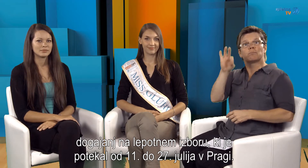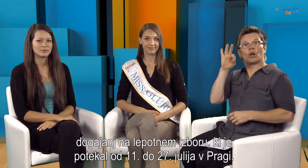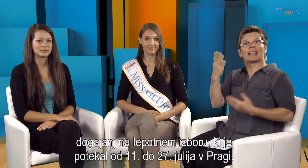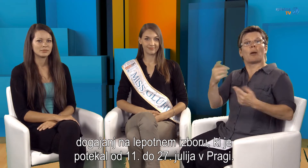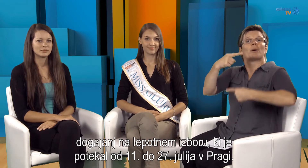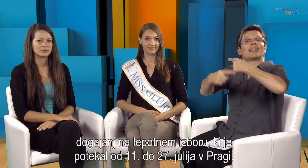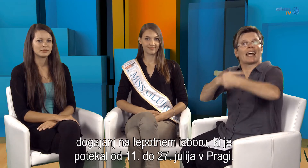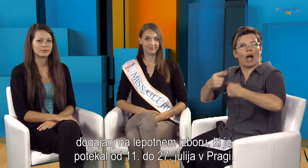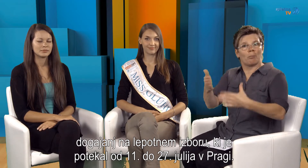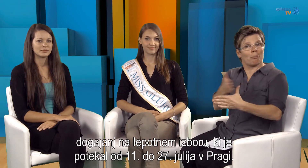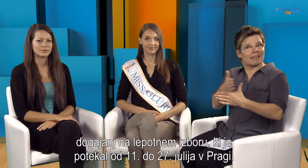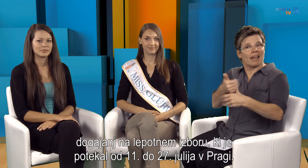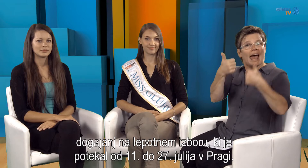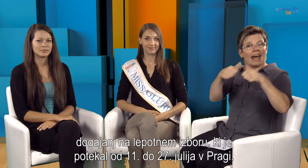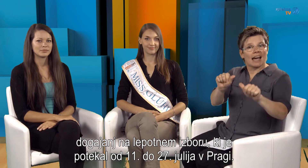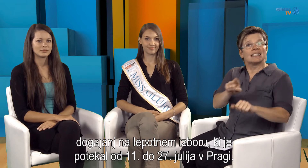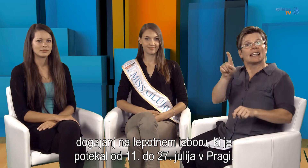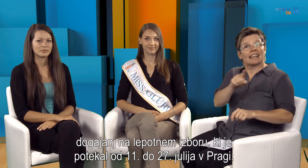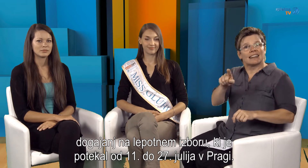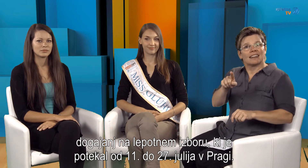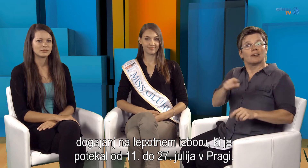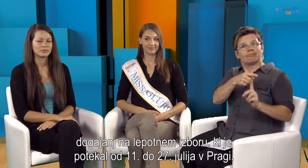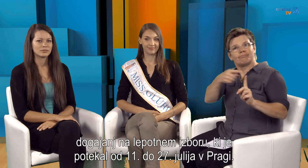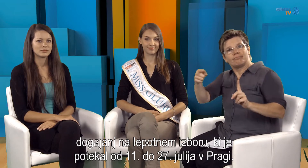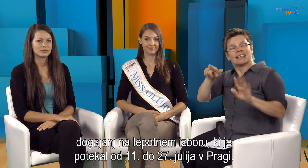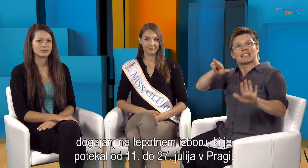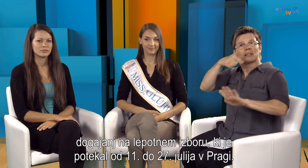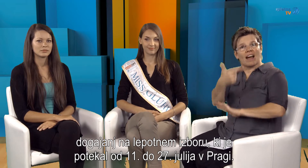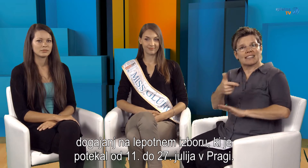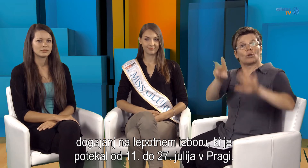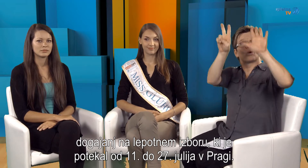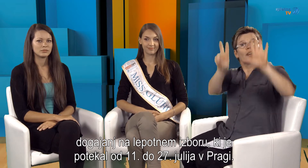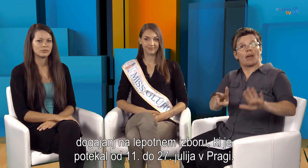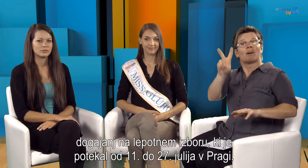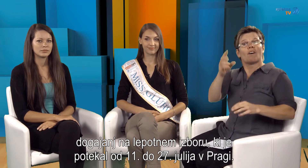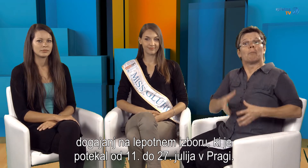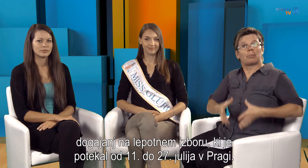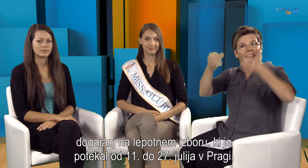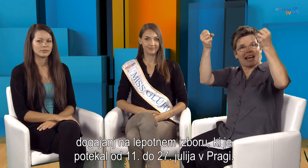Ülpárti, pötelkau. Bát, a dáj, ül. Szedik bajszat, üljél, bá, prági.